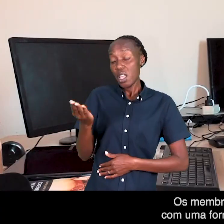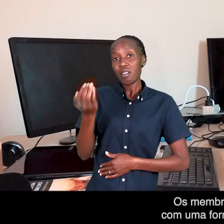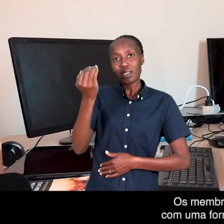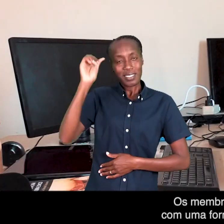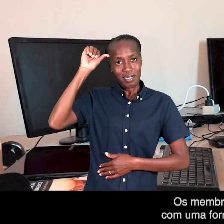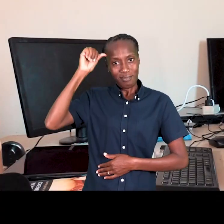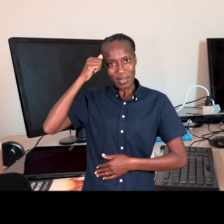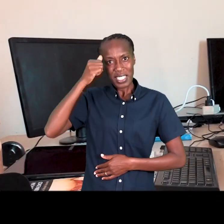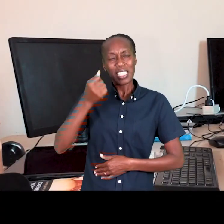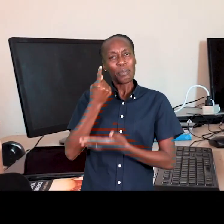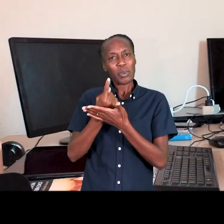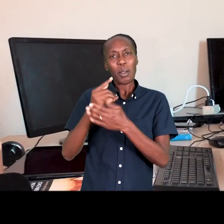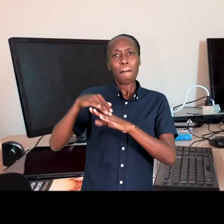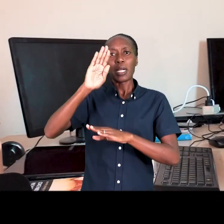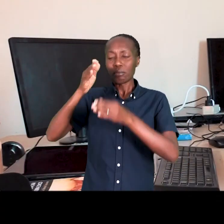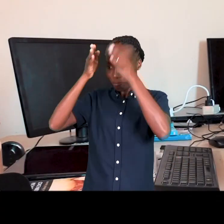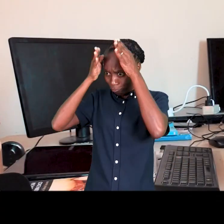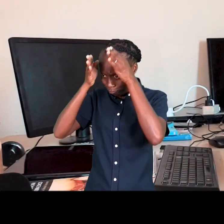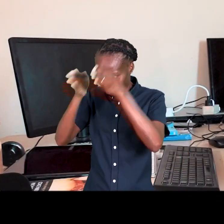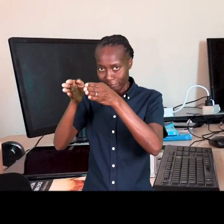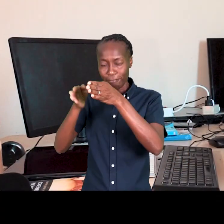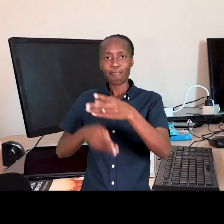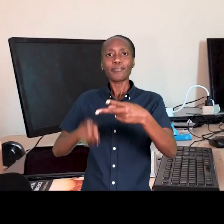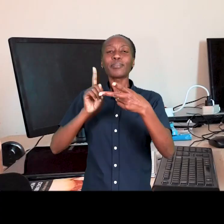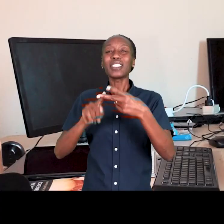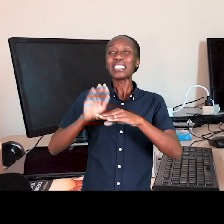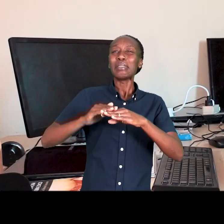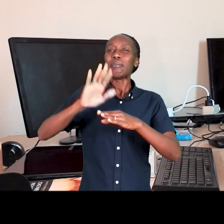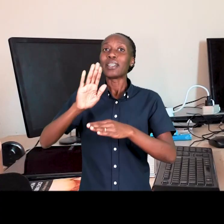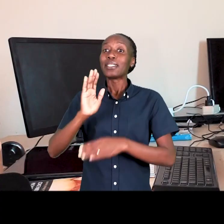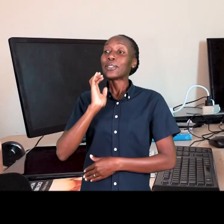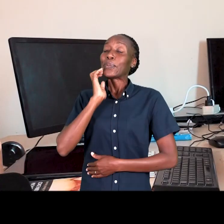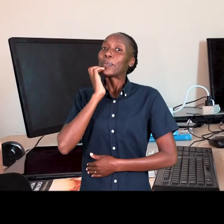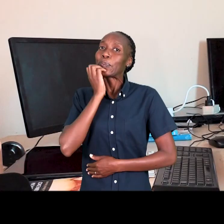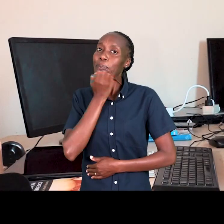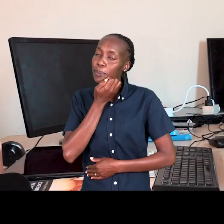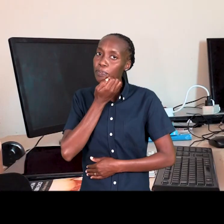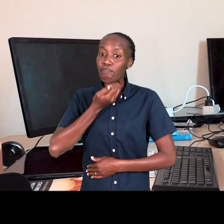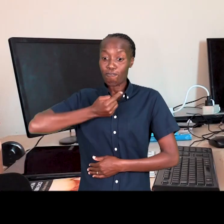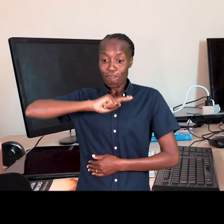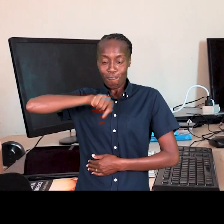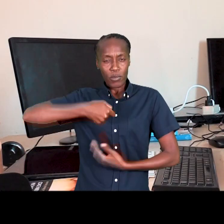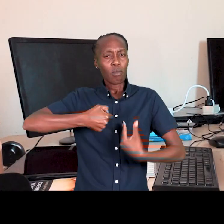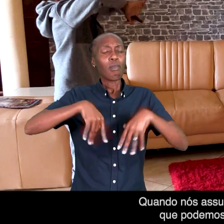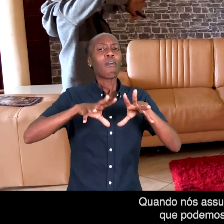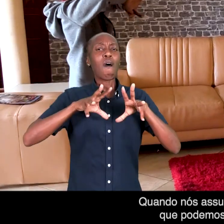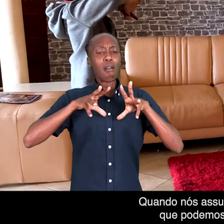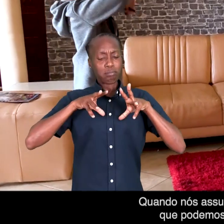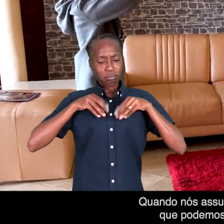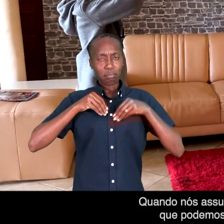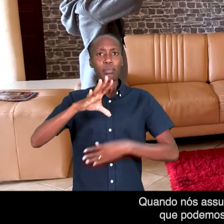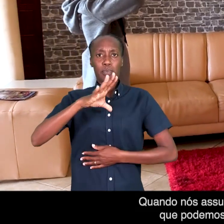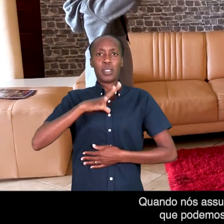outras pessoas. E por ter esta condição, requer mais atenção, requer mais cuidados. Quando